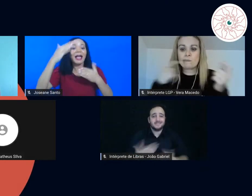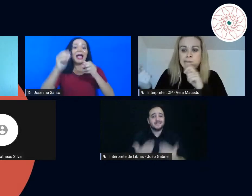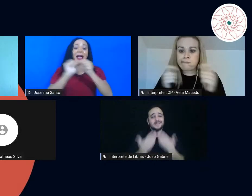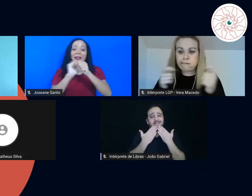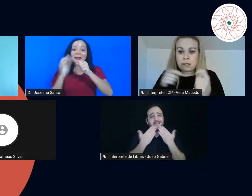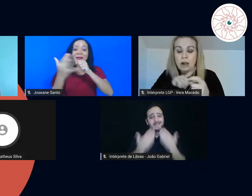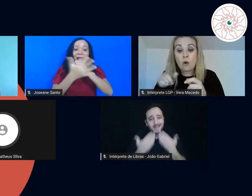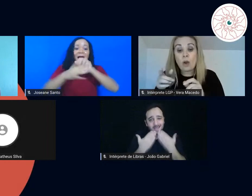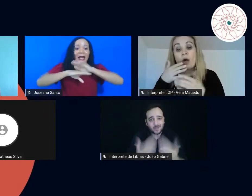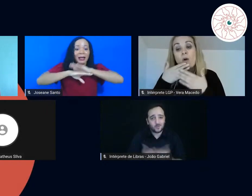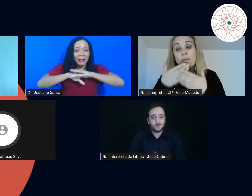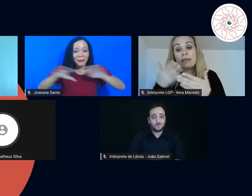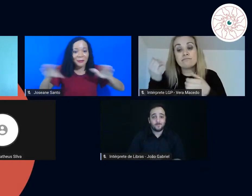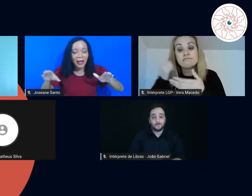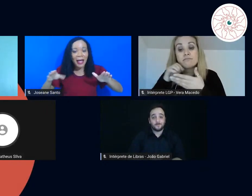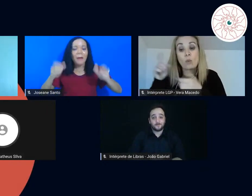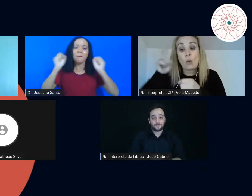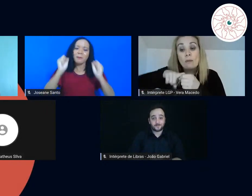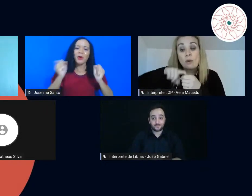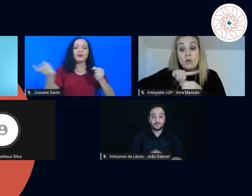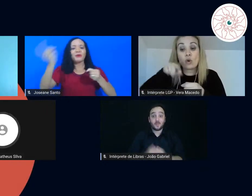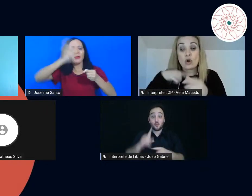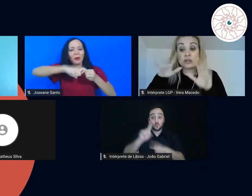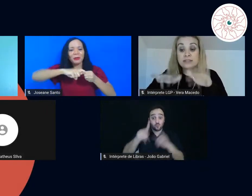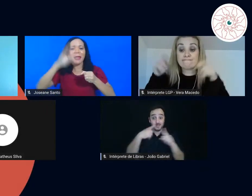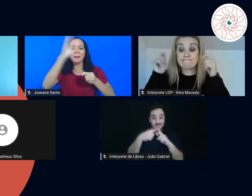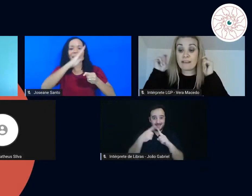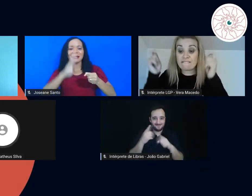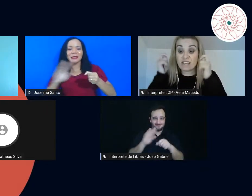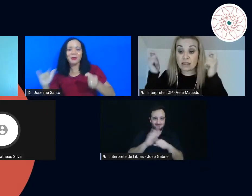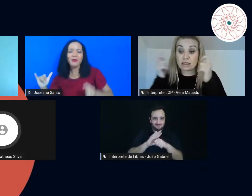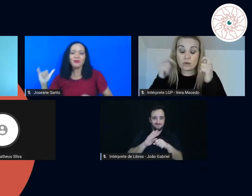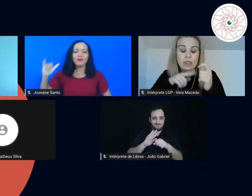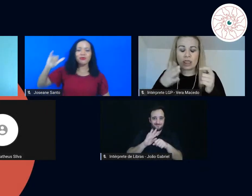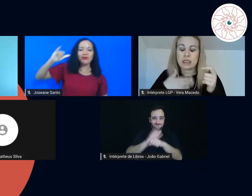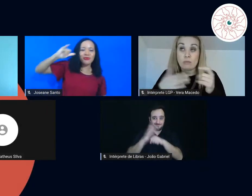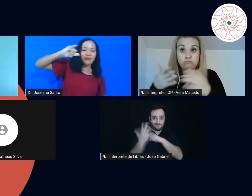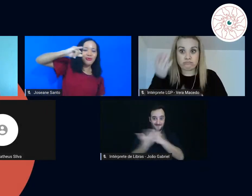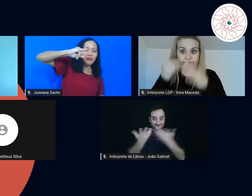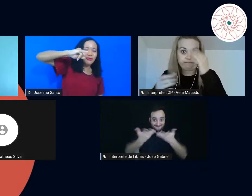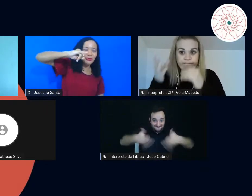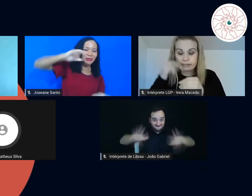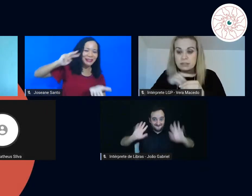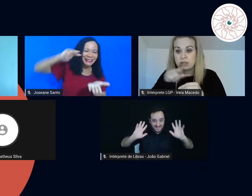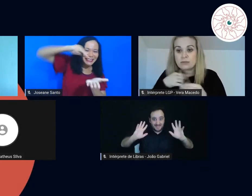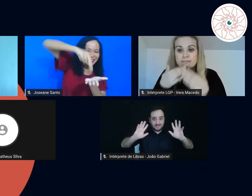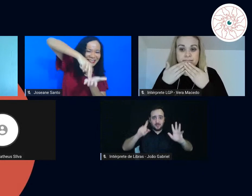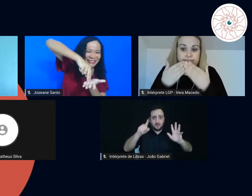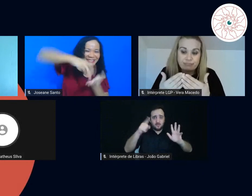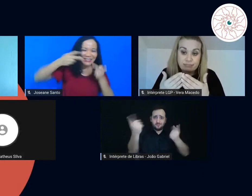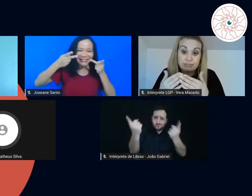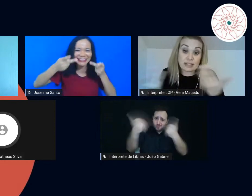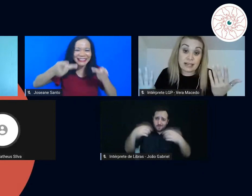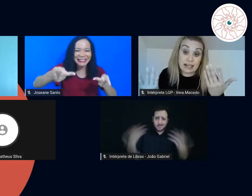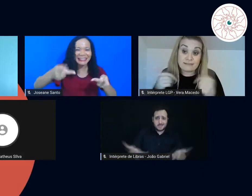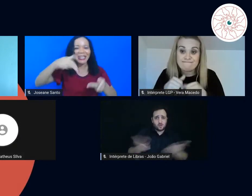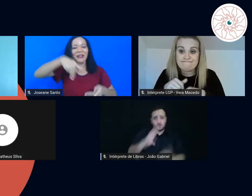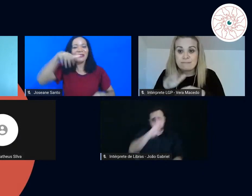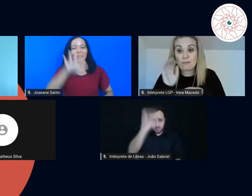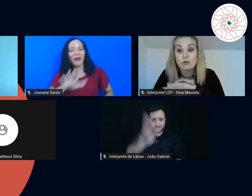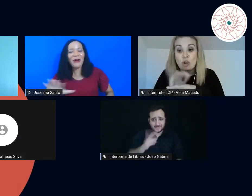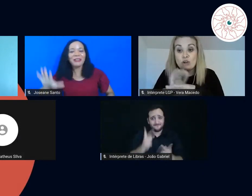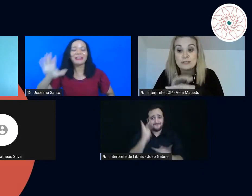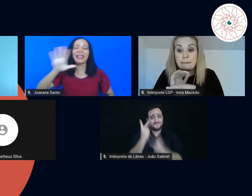evento, que nos trouxe eh um tremendo aprendizado. E somos gratos, infelizmente, devido